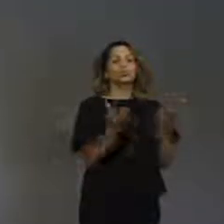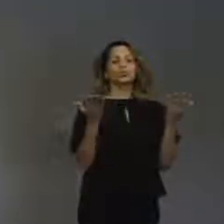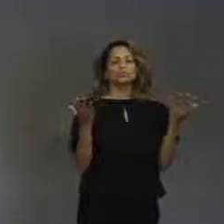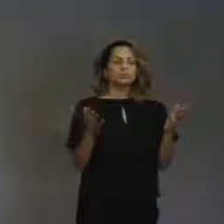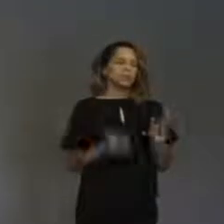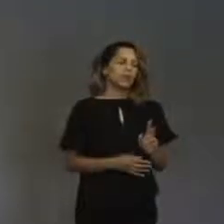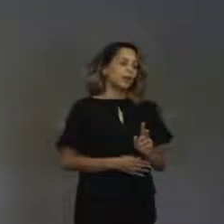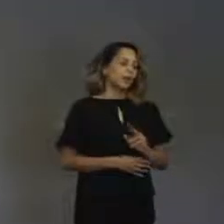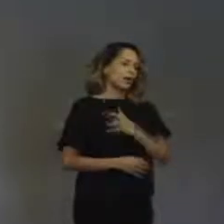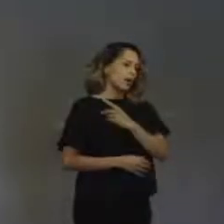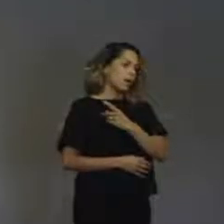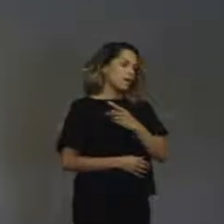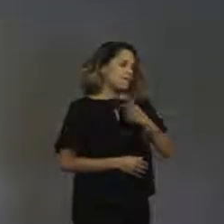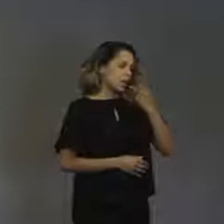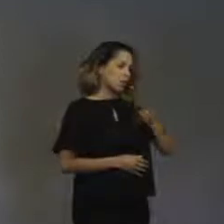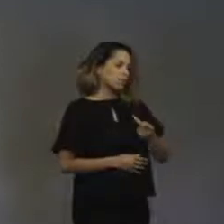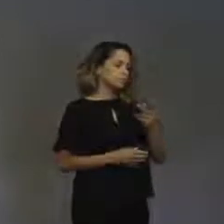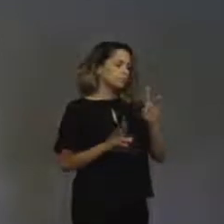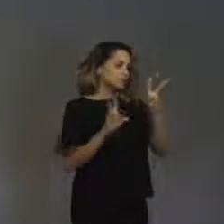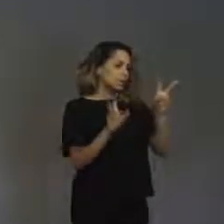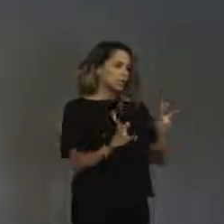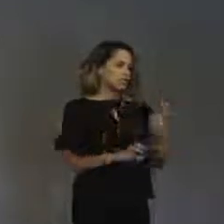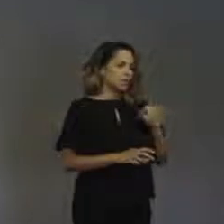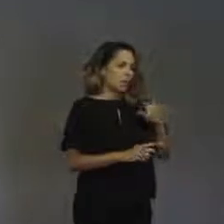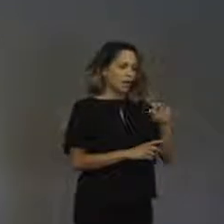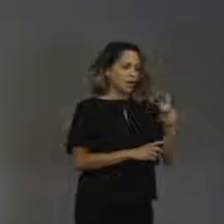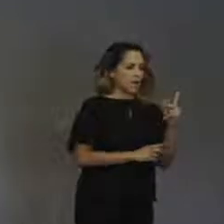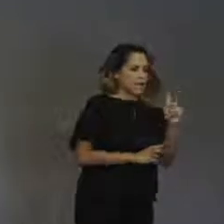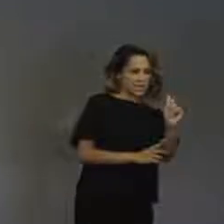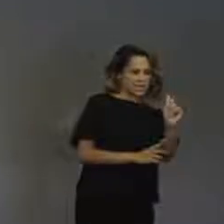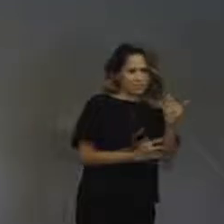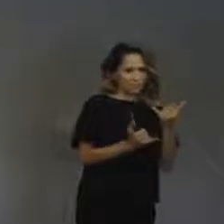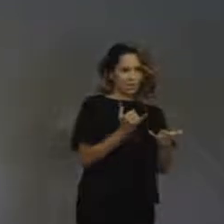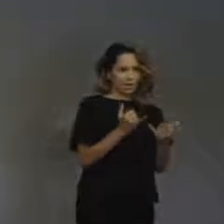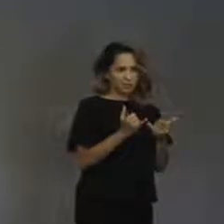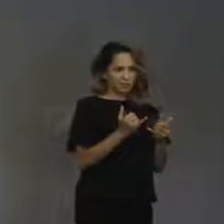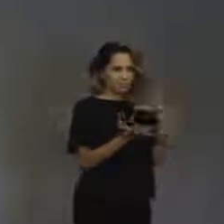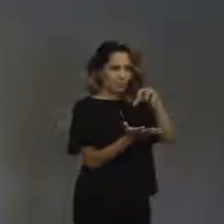muito sobre a ilha, né? O contexto de